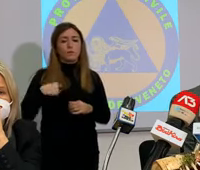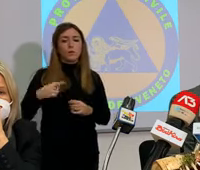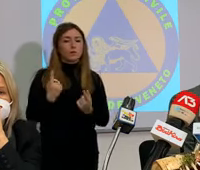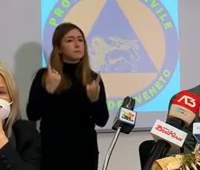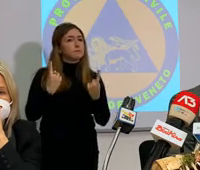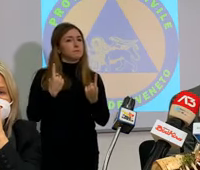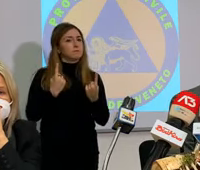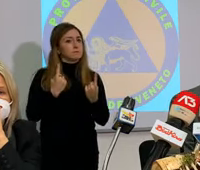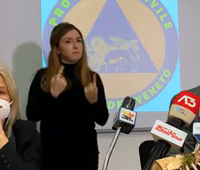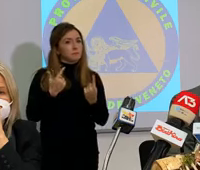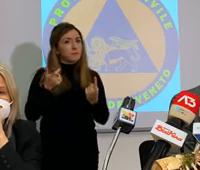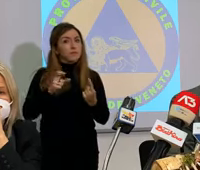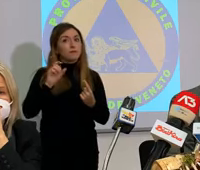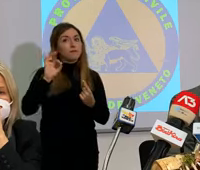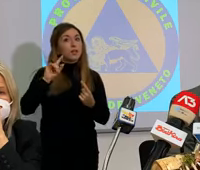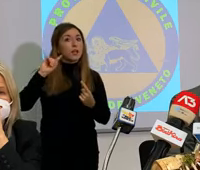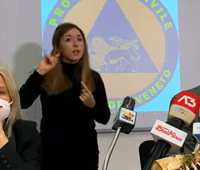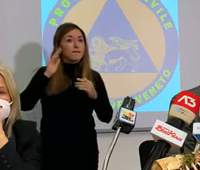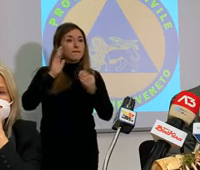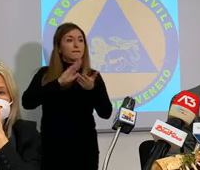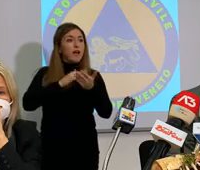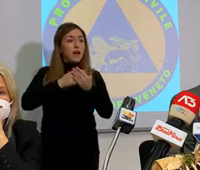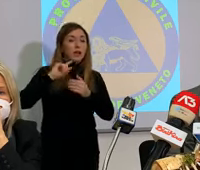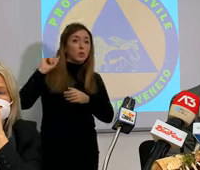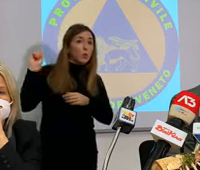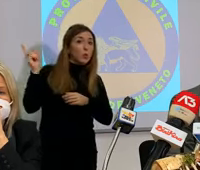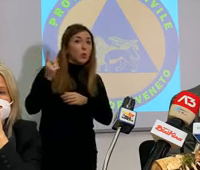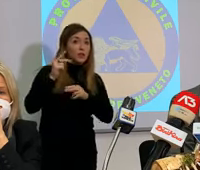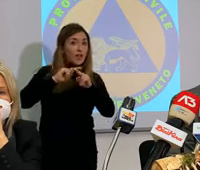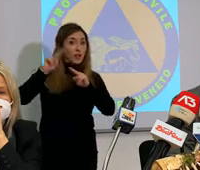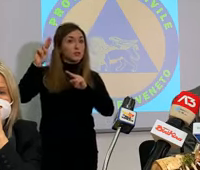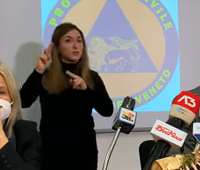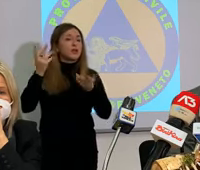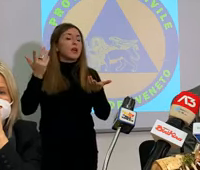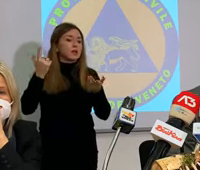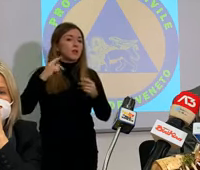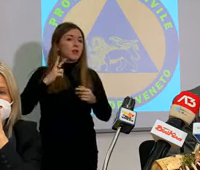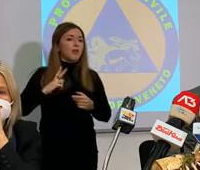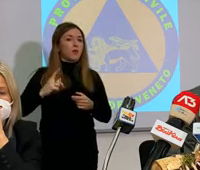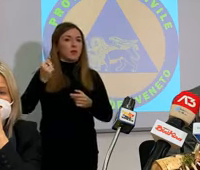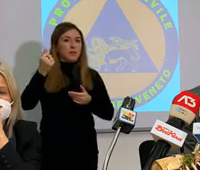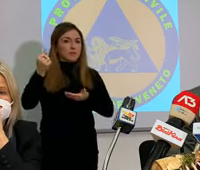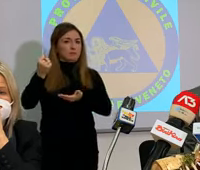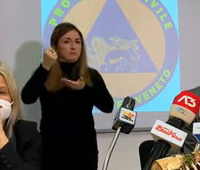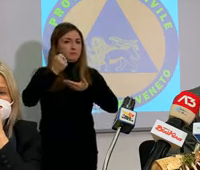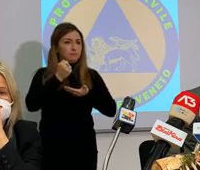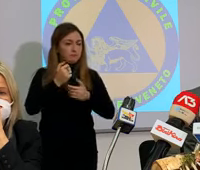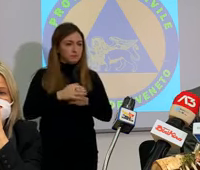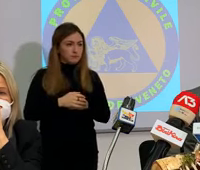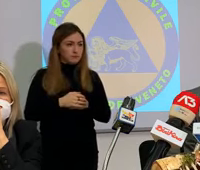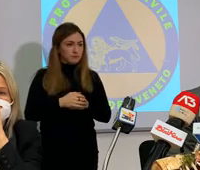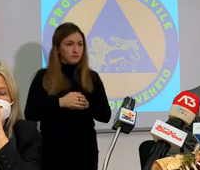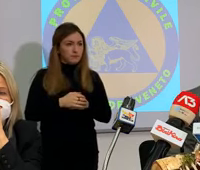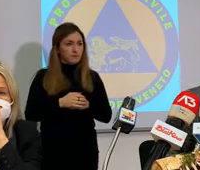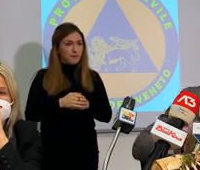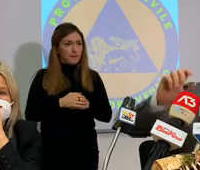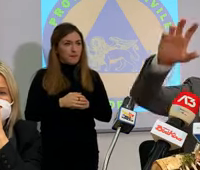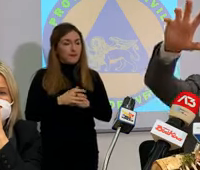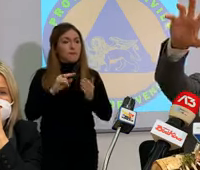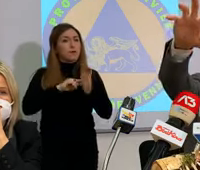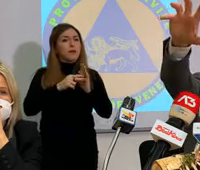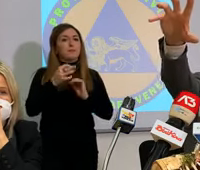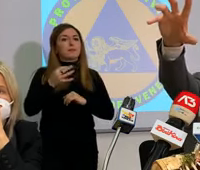se nazionale abbiamo più tranquillità sui ristori e siccome il nostro come si può dire l'appuntamento con la storia il fine settimana perché